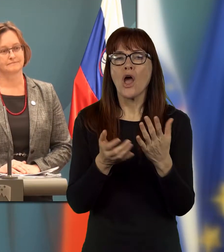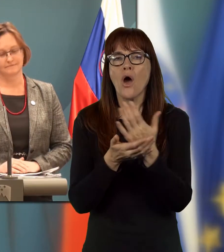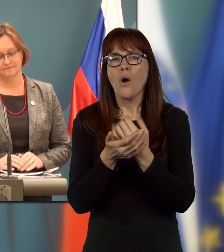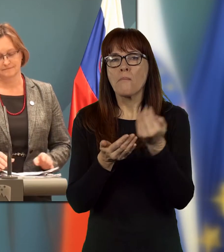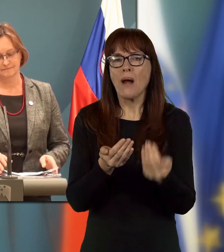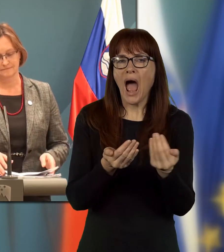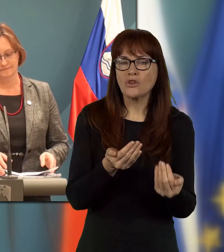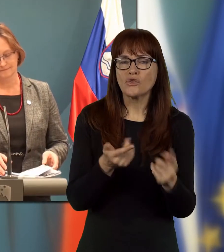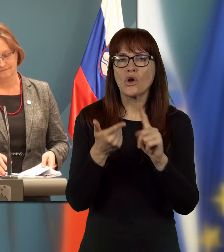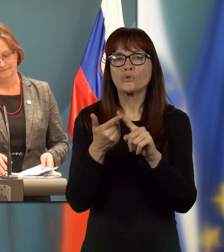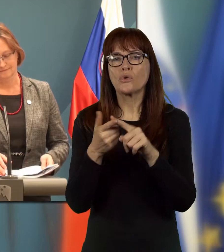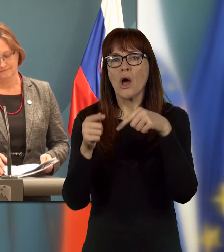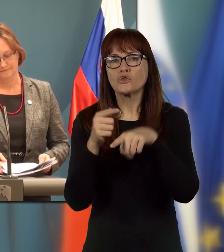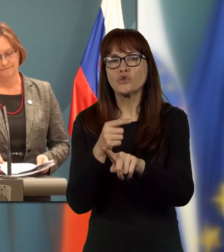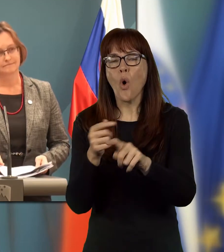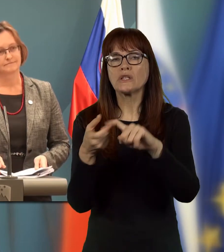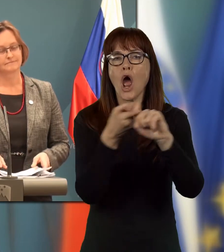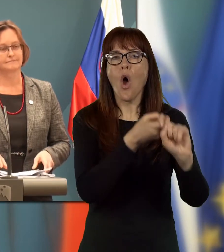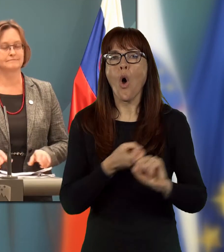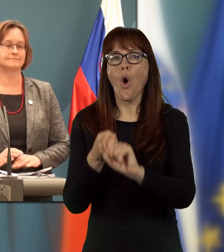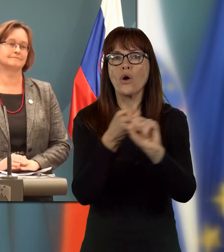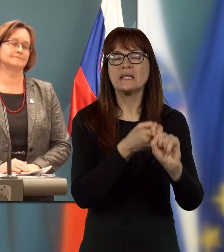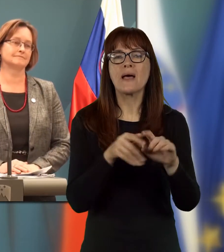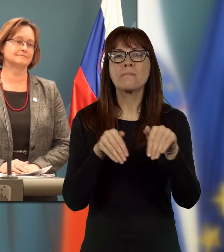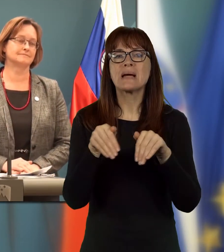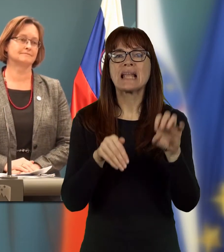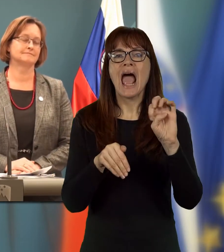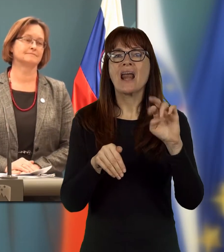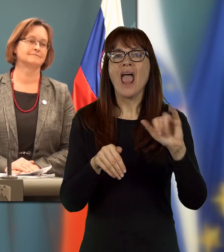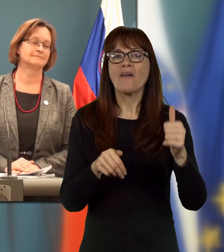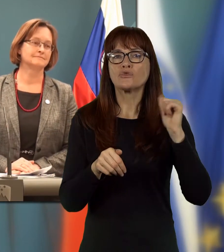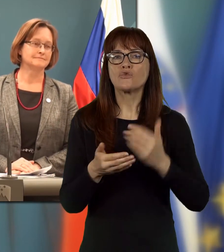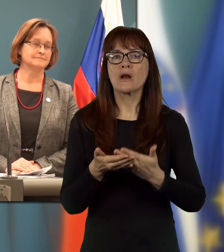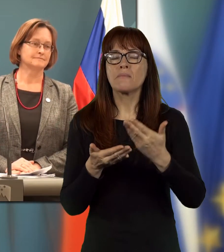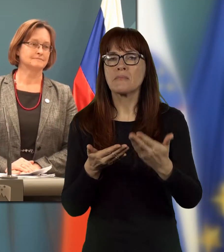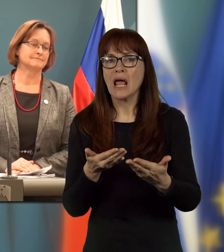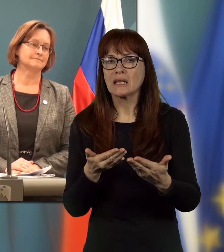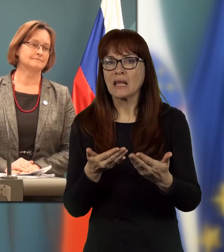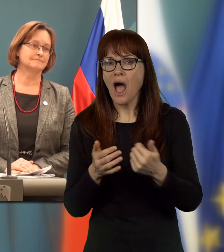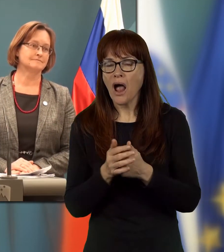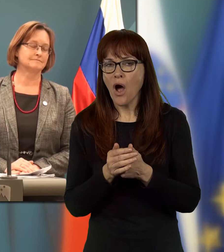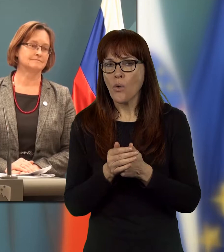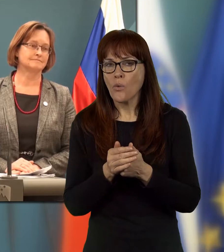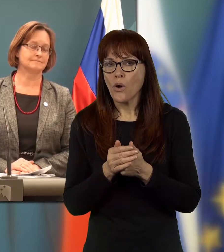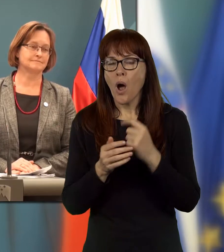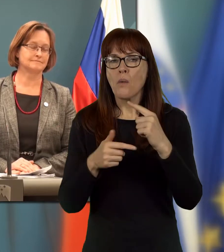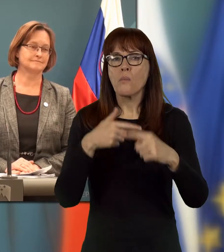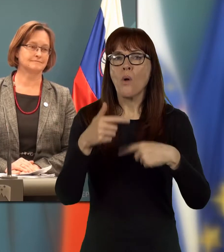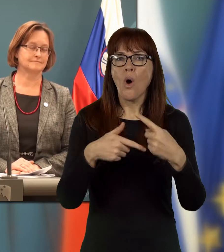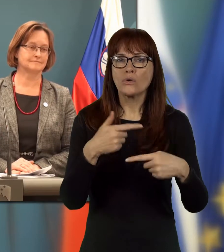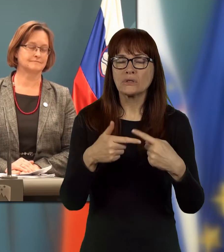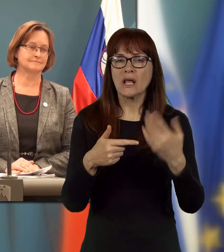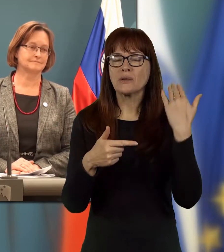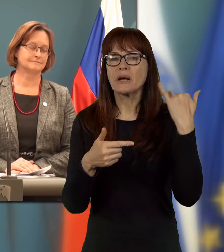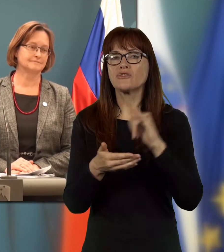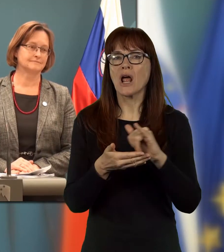domnevno prenizkih plač, drugo pa je kar znotraj koalicije. Minister Erjavec je včeraj predlagal en zakon, ki bi imel milijardo evrov